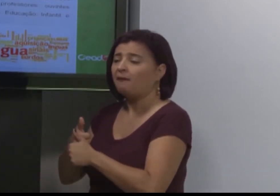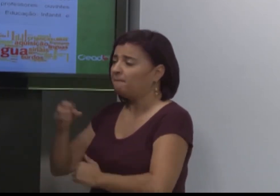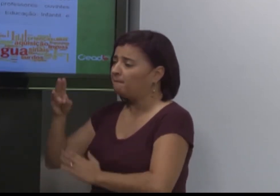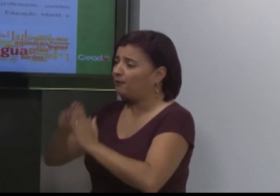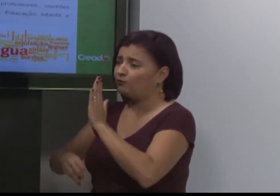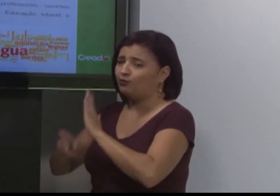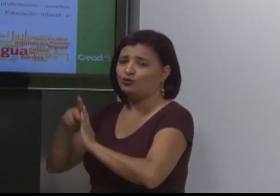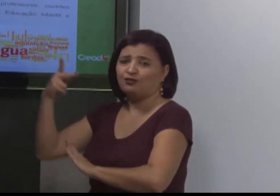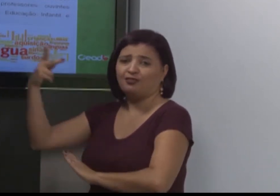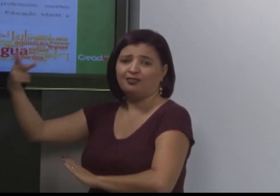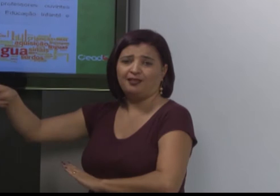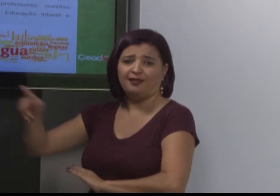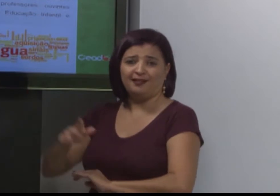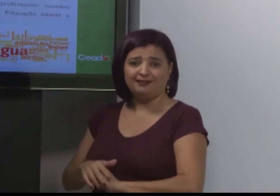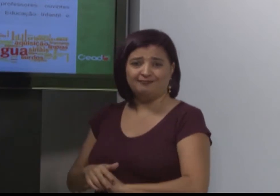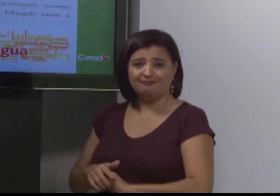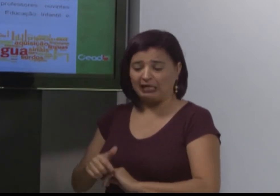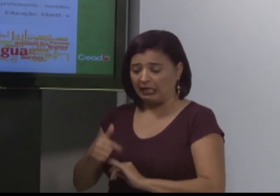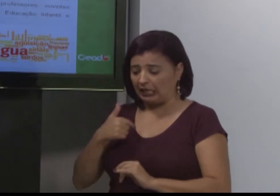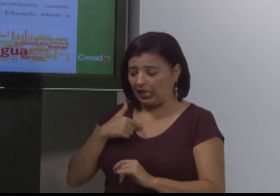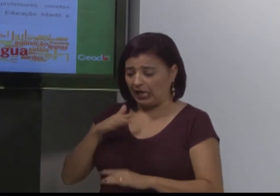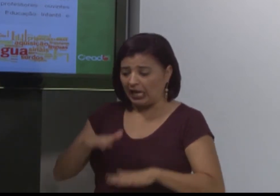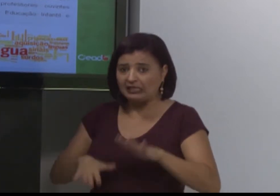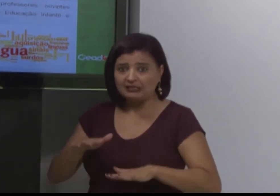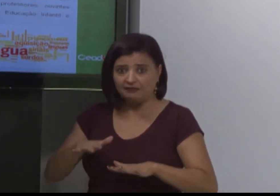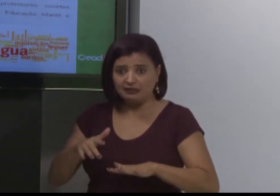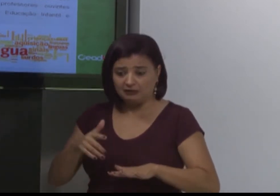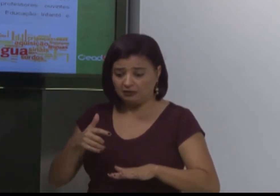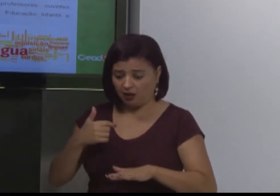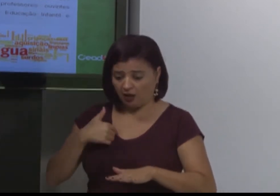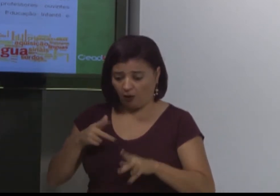Às vezes, o professor de Libras